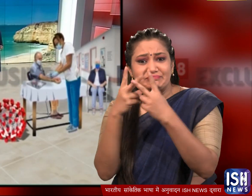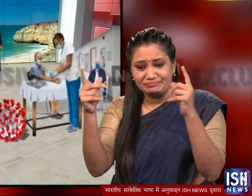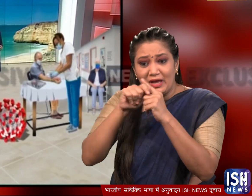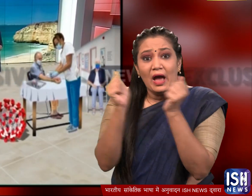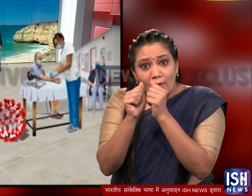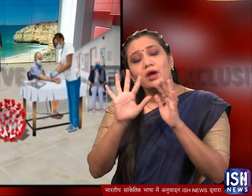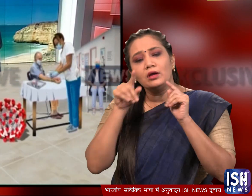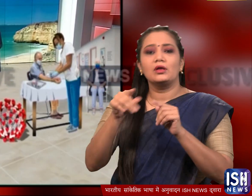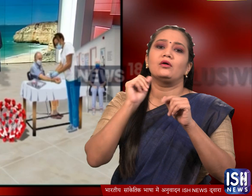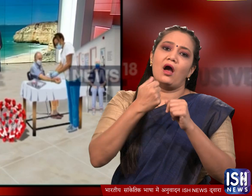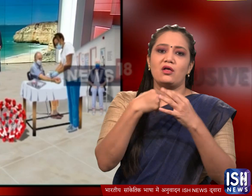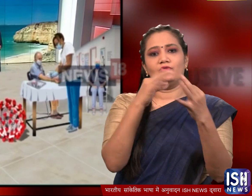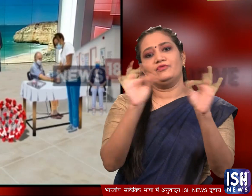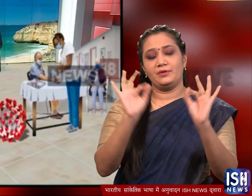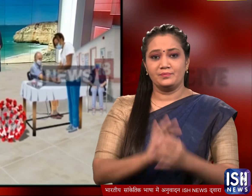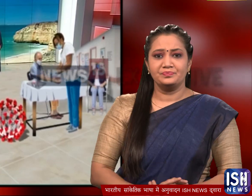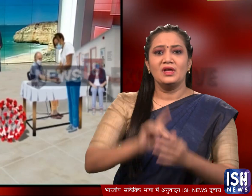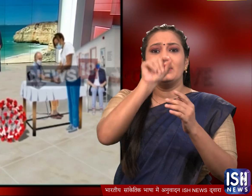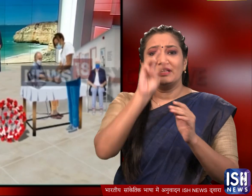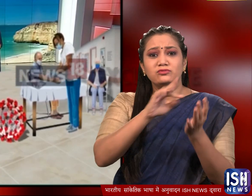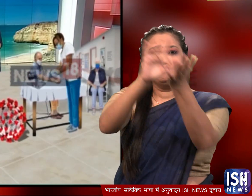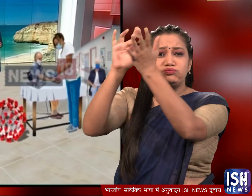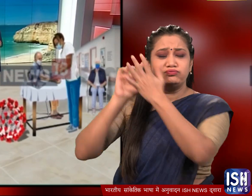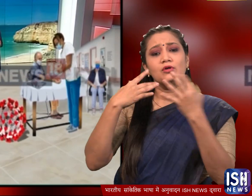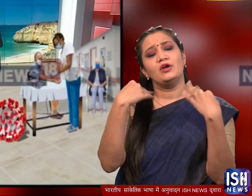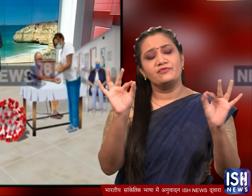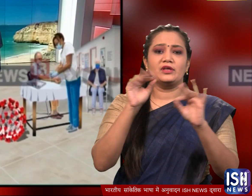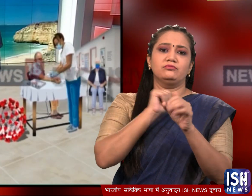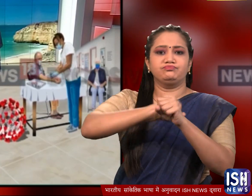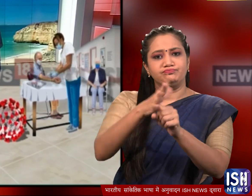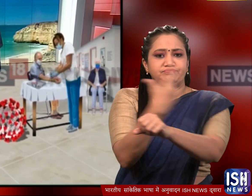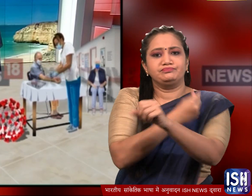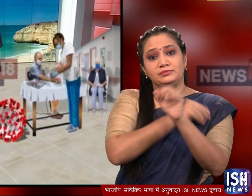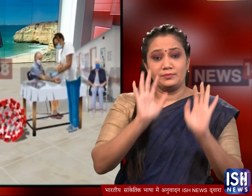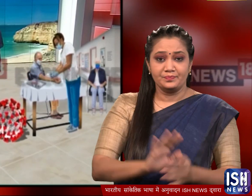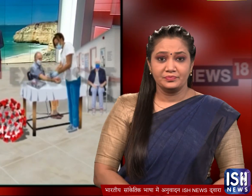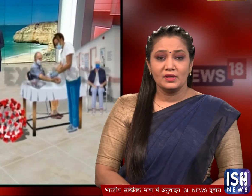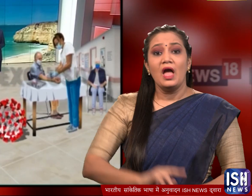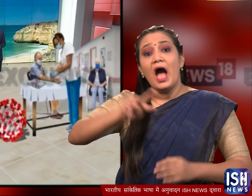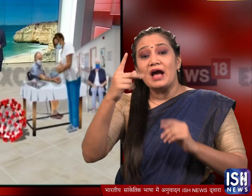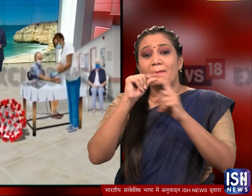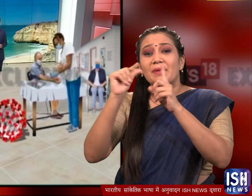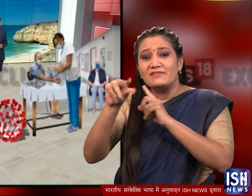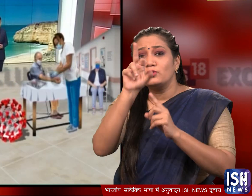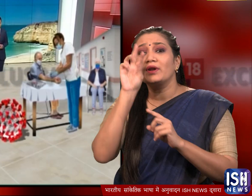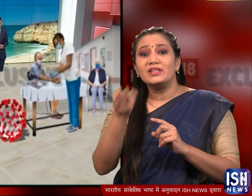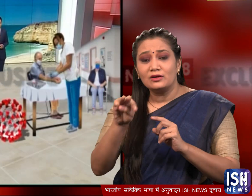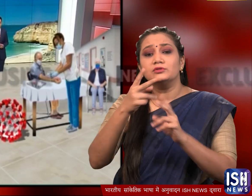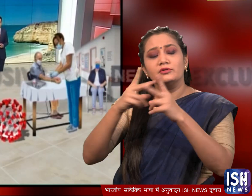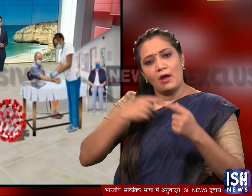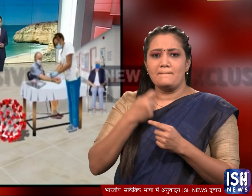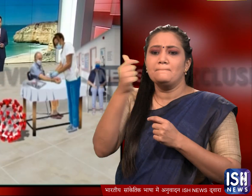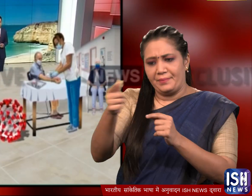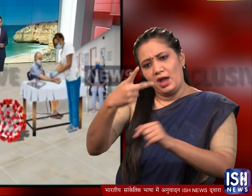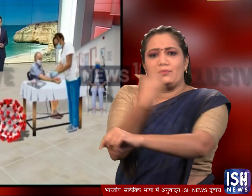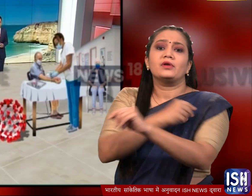में है। देश भर में 10,000 सरकारी केंद्र होंगे जहां टीका बिल्कुल मुफ्त लगाया जाएगा, जबकि 20,000 निजी केंद्र भी होंगे जहां से